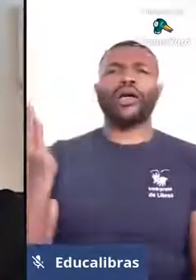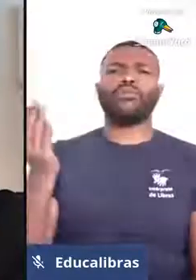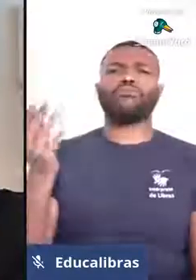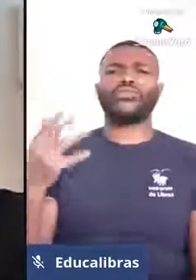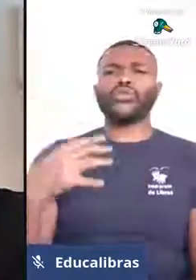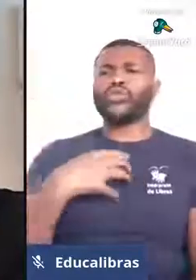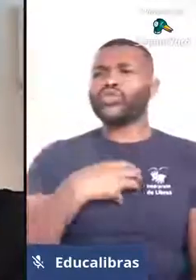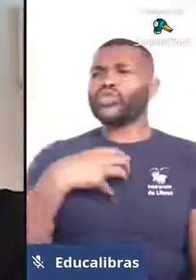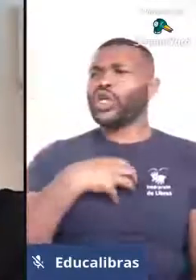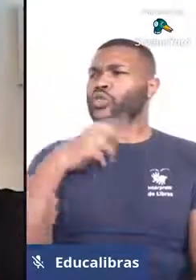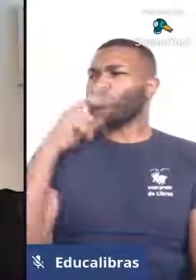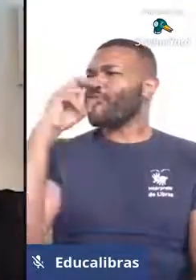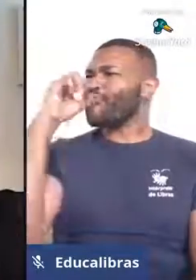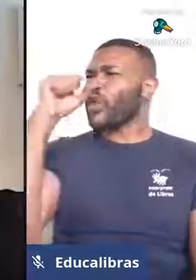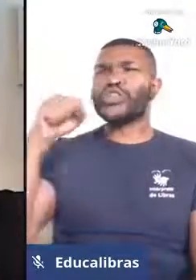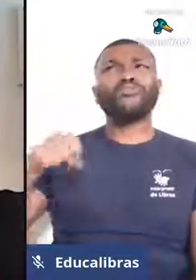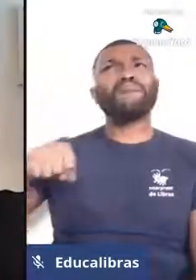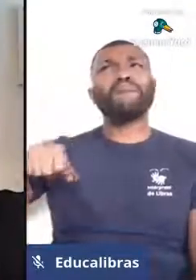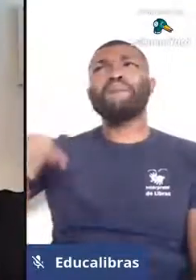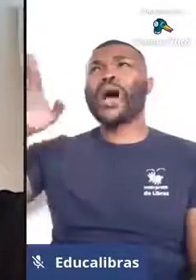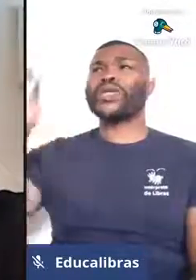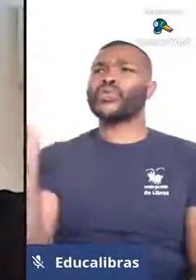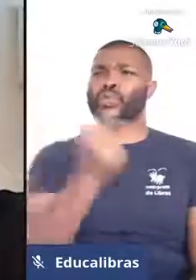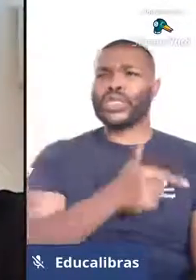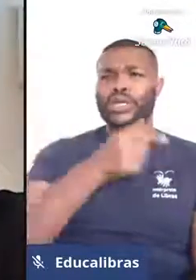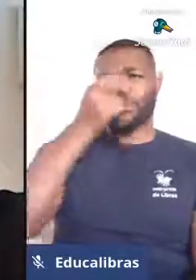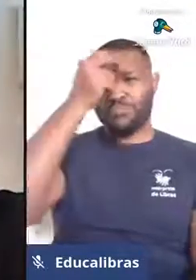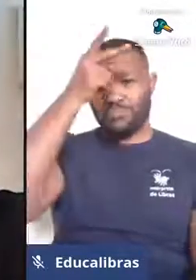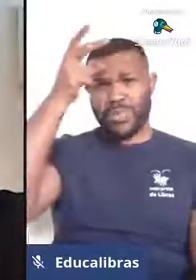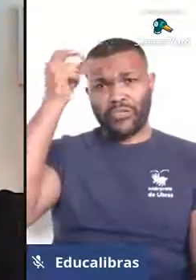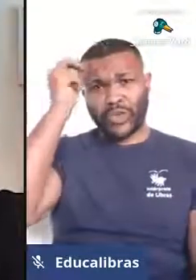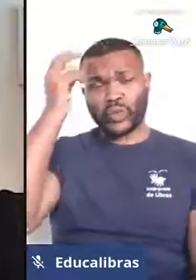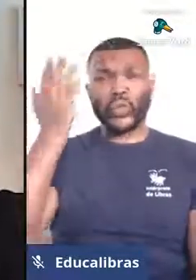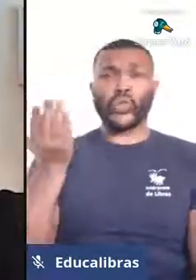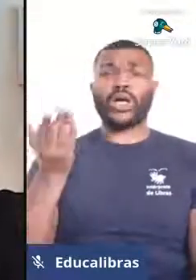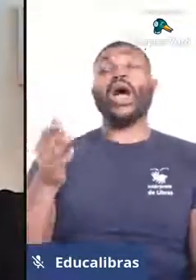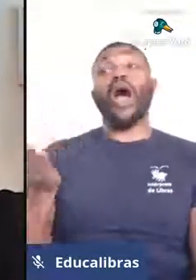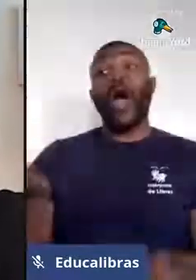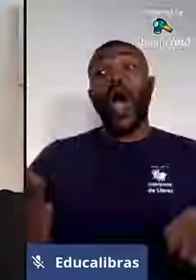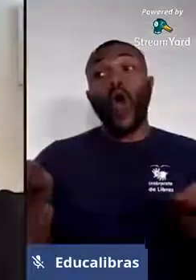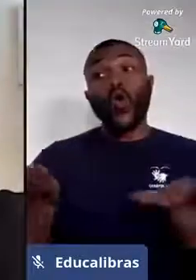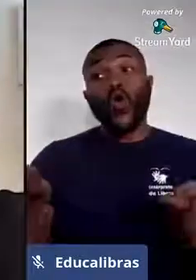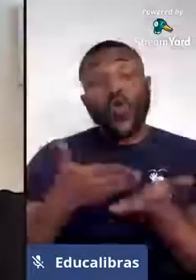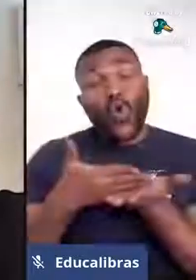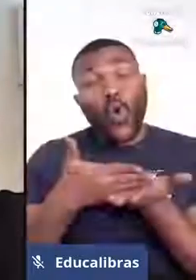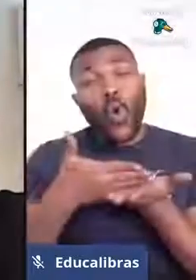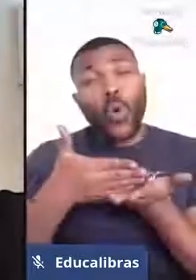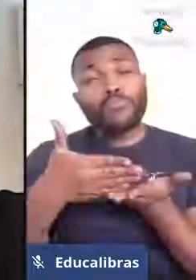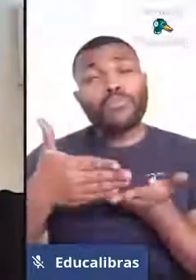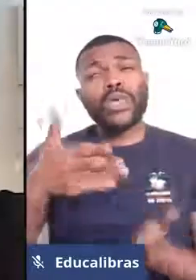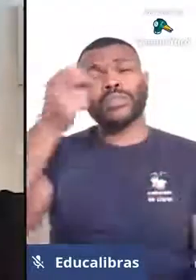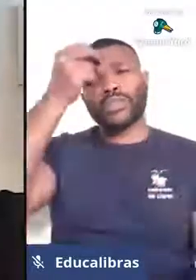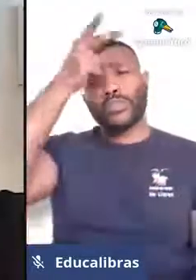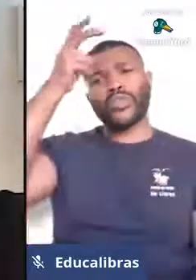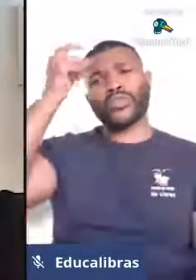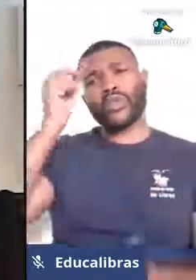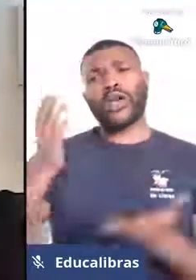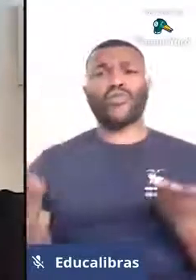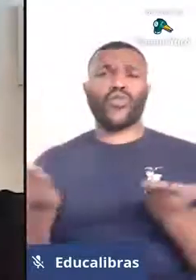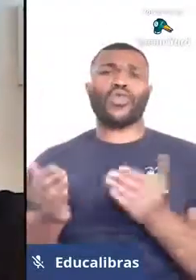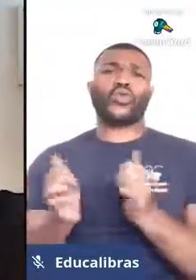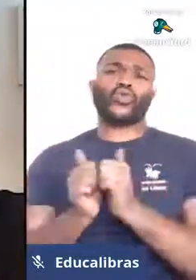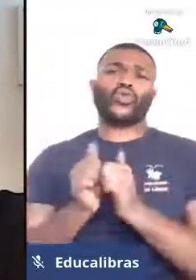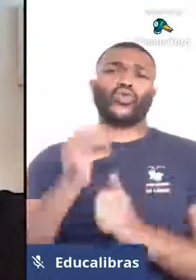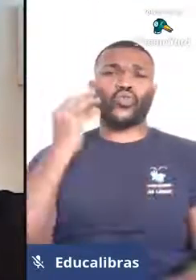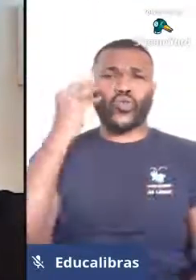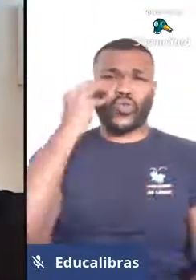a prefeitura. Nós embarcamos agora há pouco tempo, né, na nossa gestão, aqui na gestão do prefeito Bruno Covas,